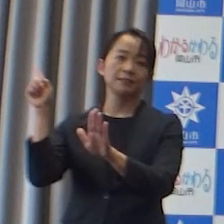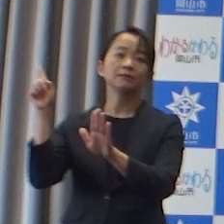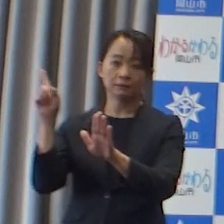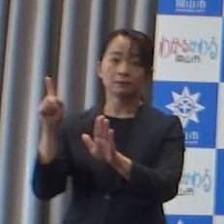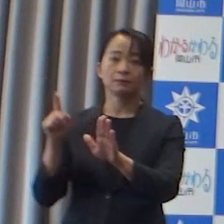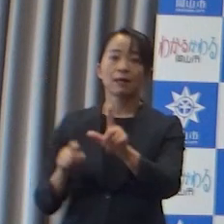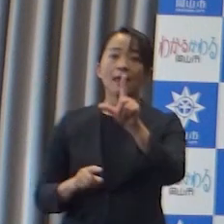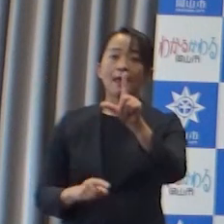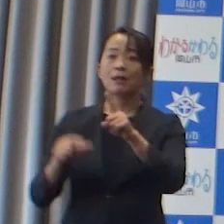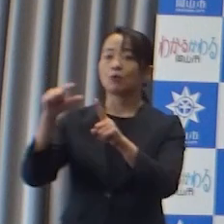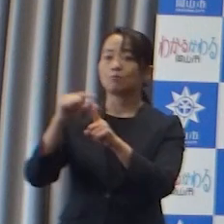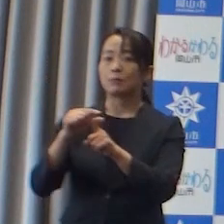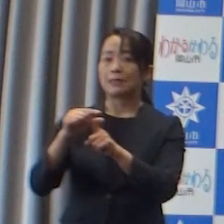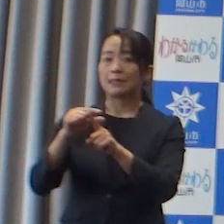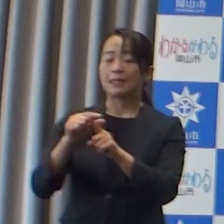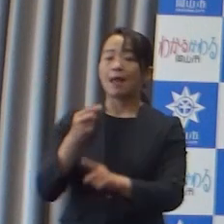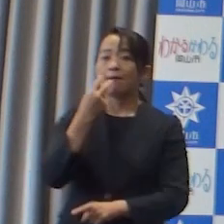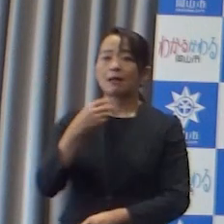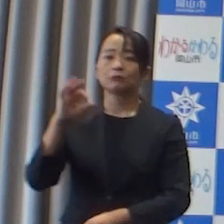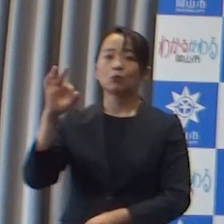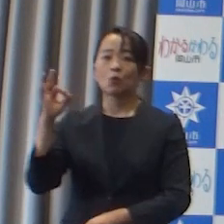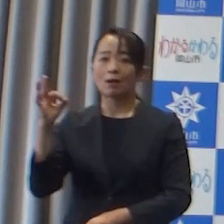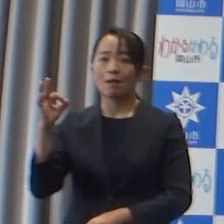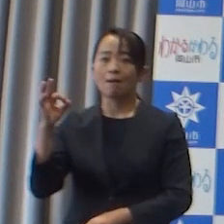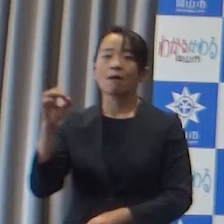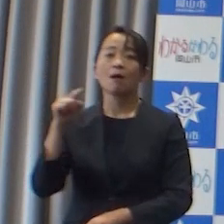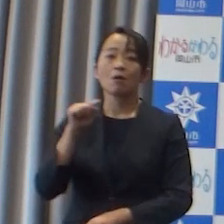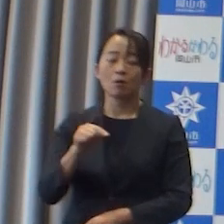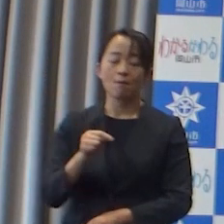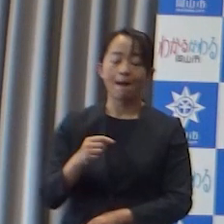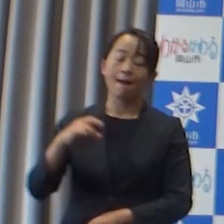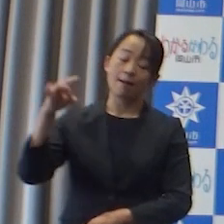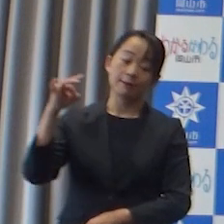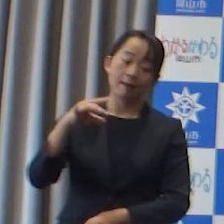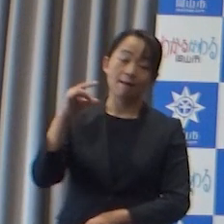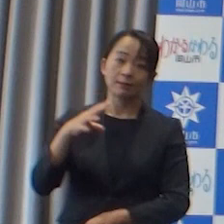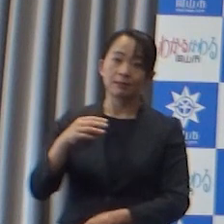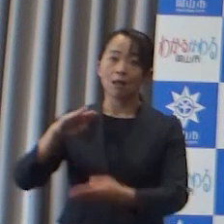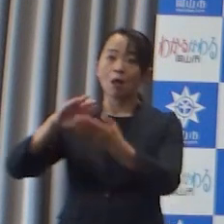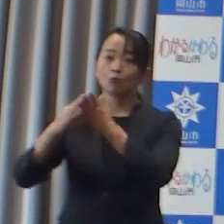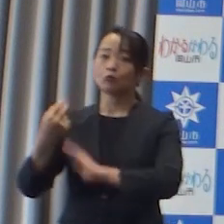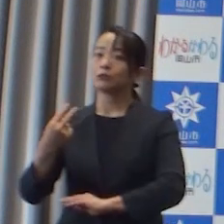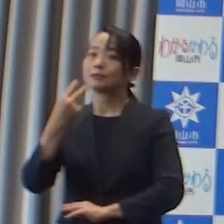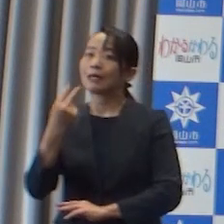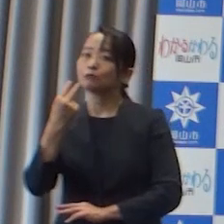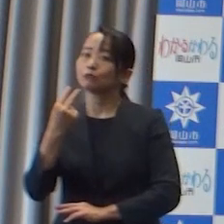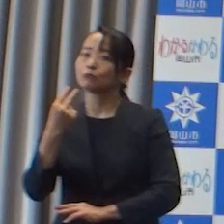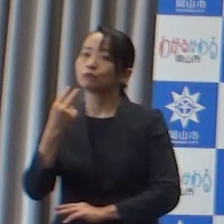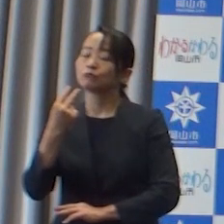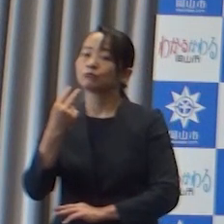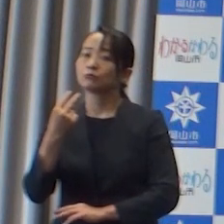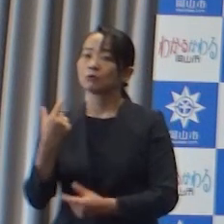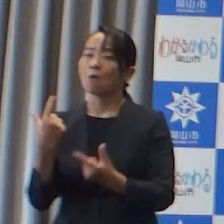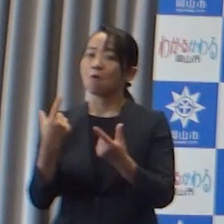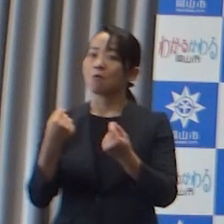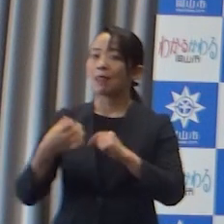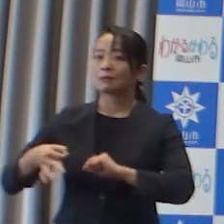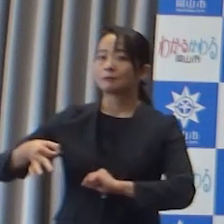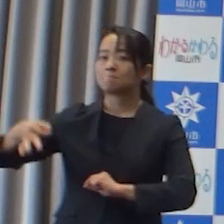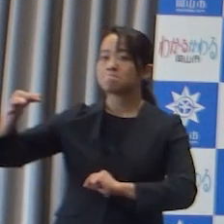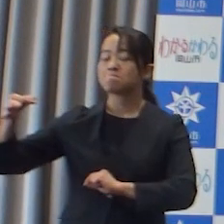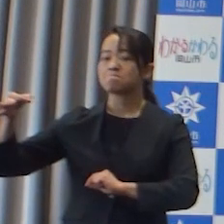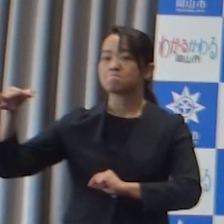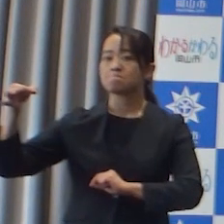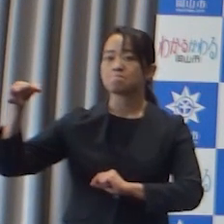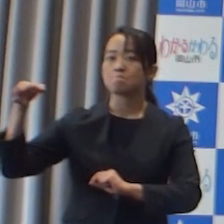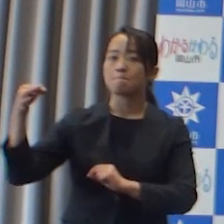LP ガスはあの価格は電気、都市ガスなどのエネルギー価格と同様に依然